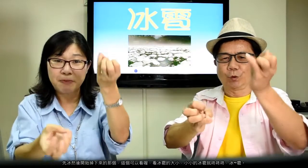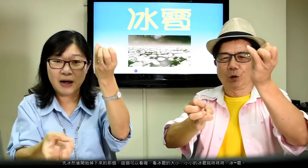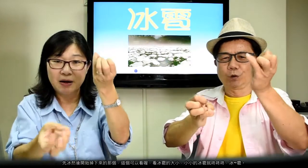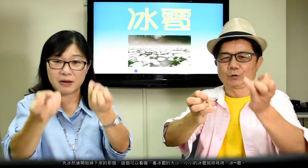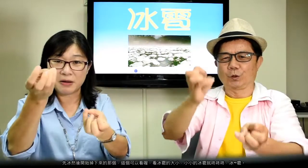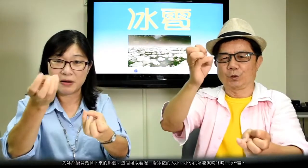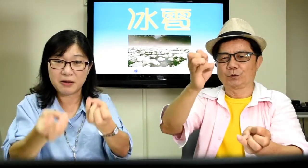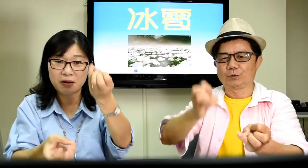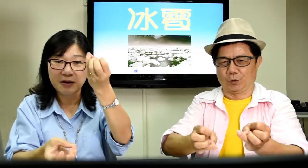雹。